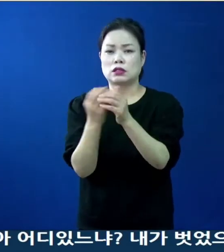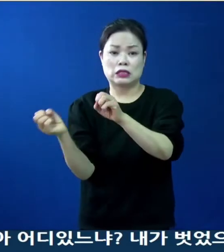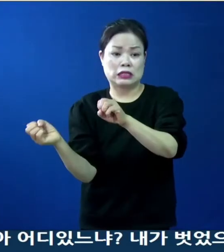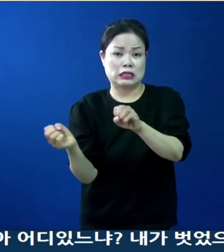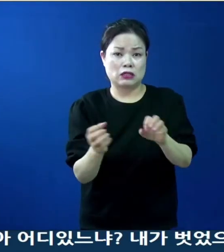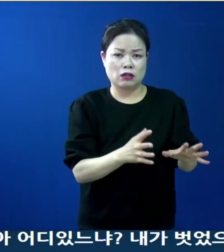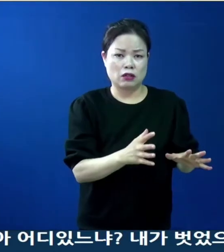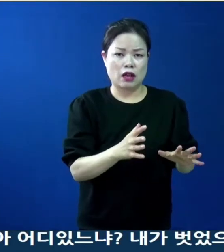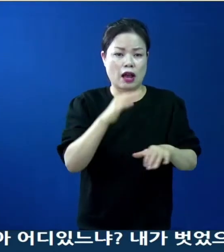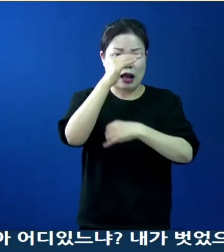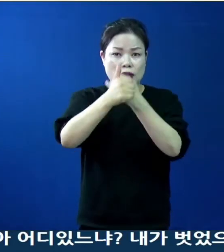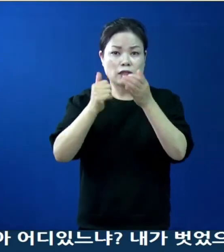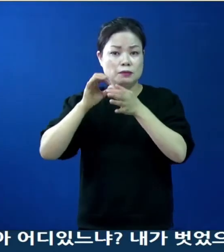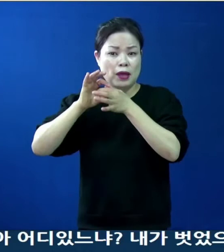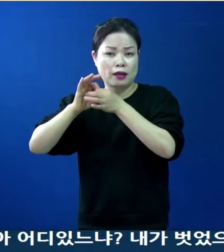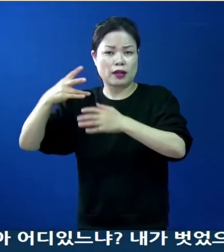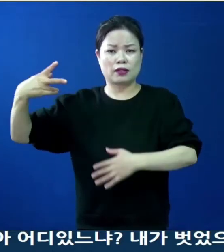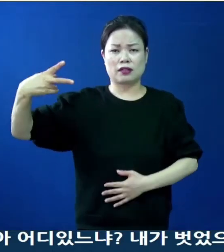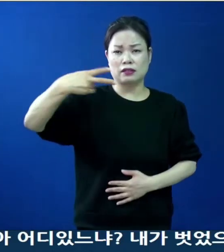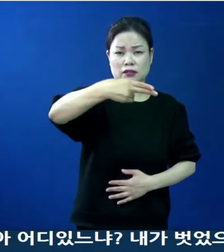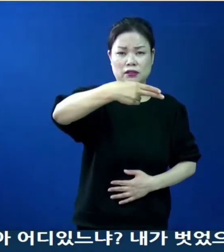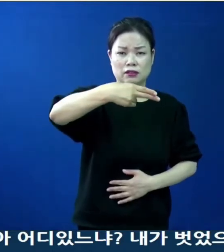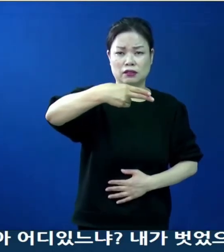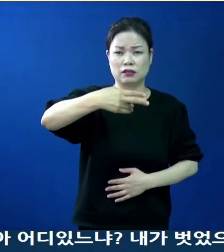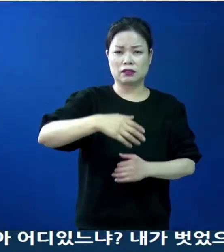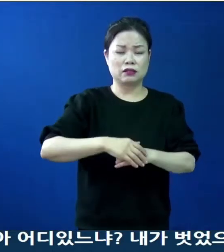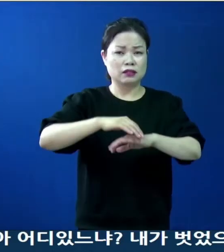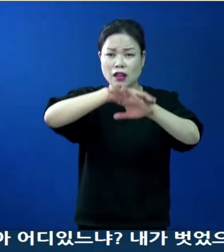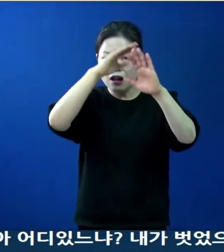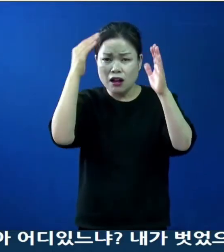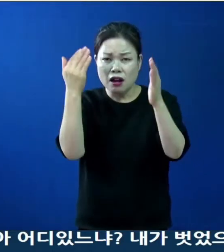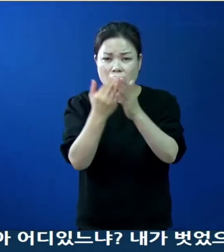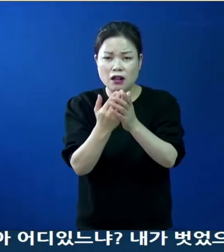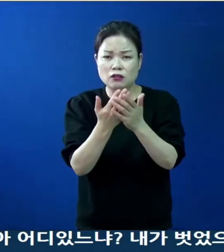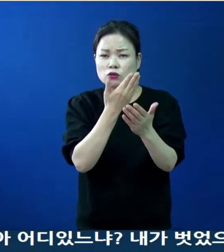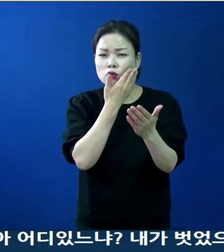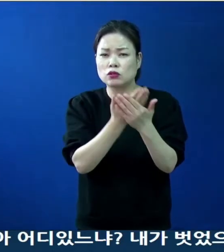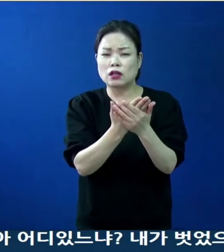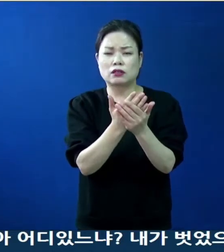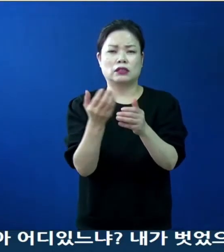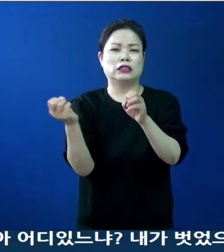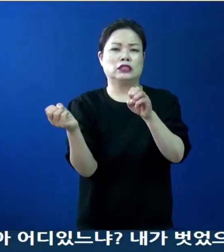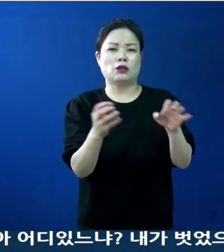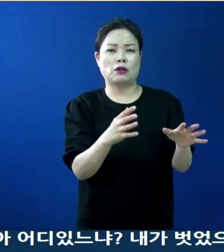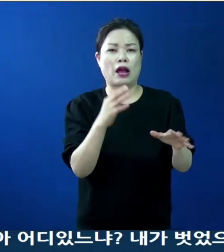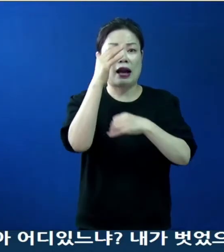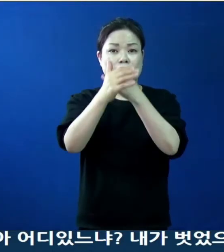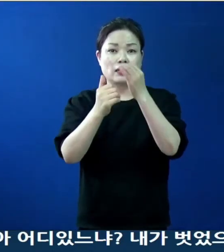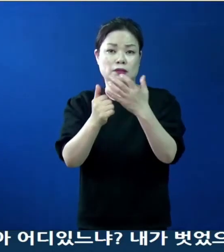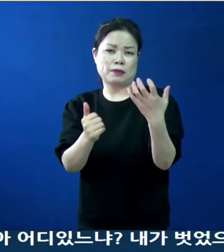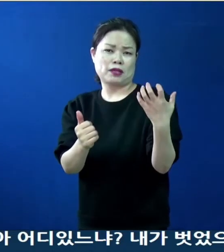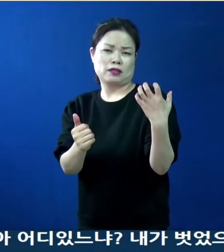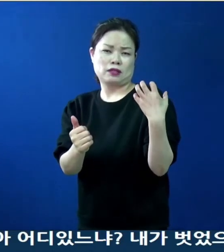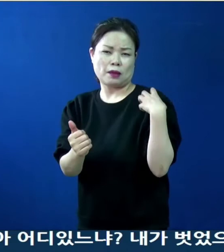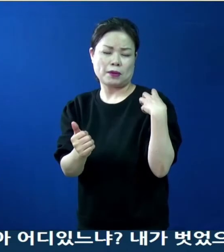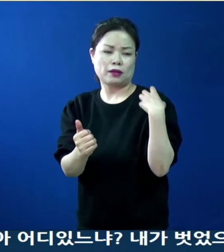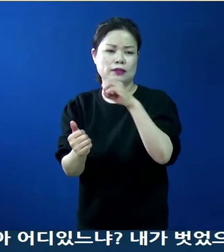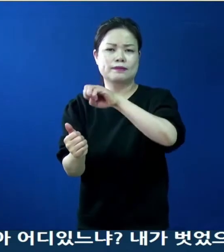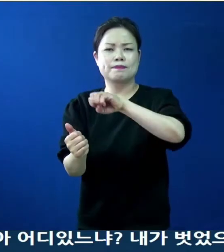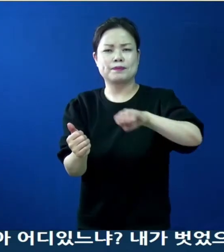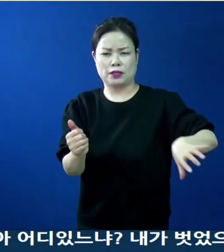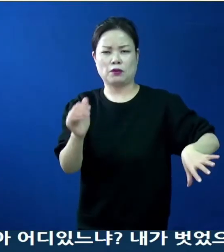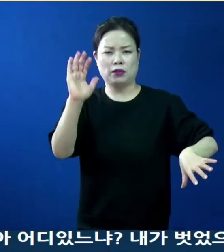관계가 끊어지고 이 소중한 아우도 다 잃어버리고 심지어는 하나님의 사명까지 다 잃어버린다는